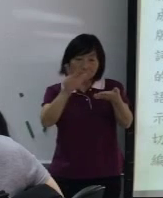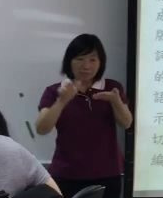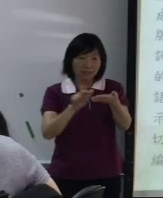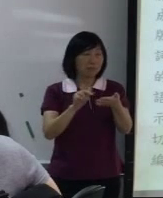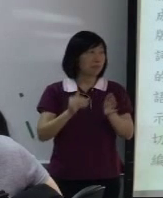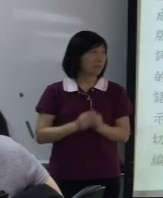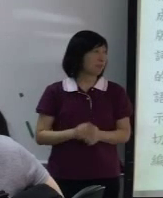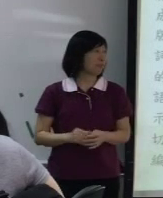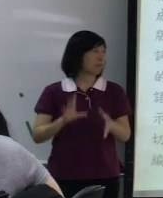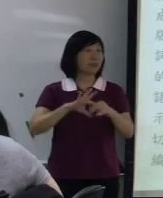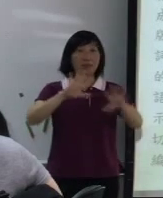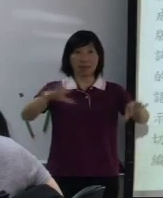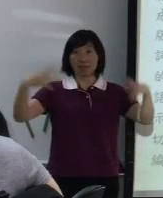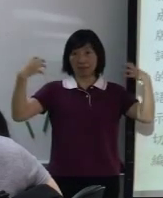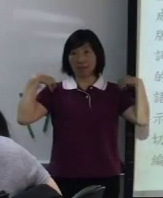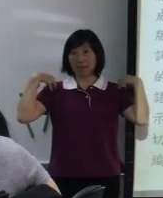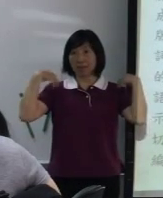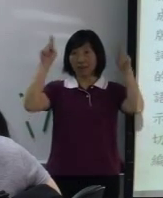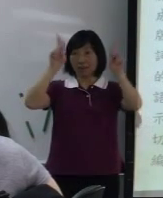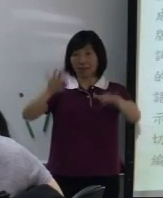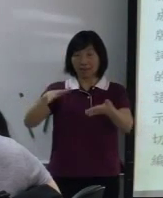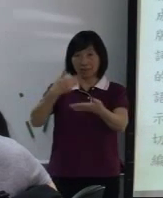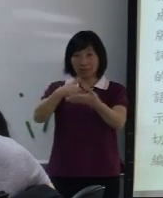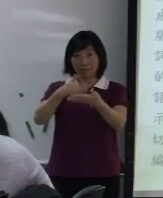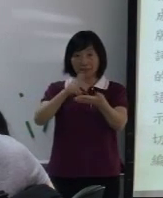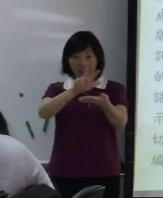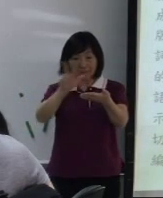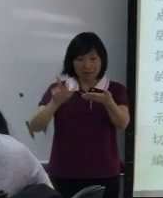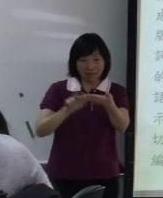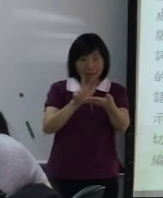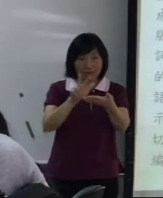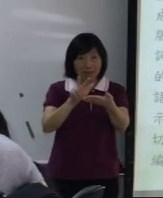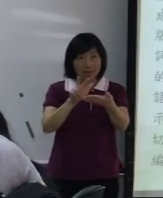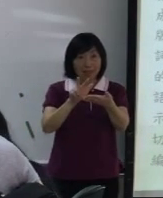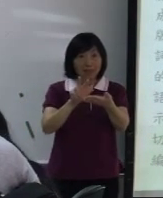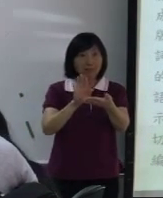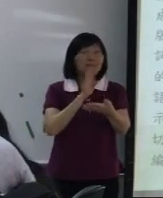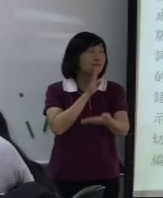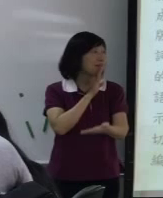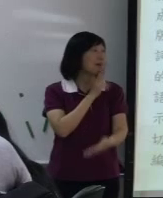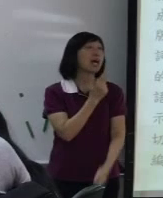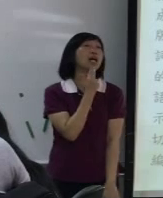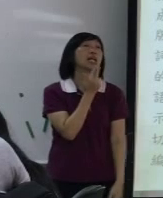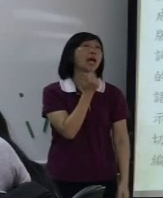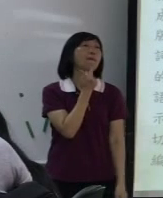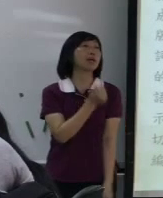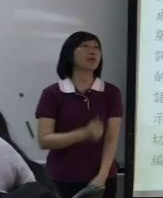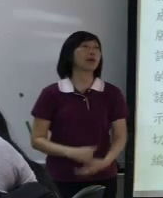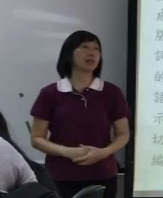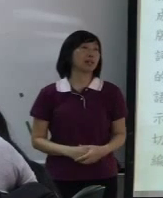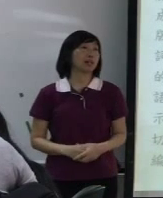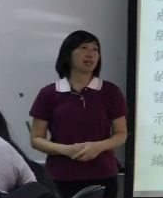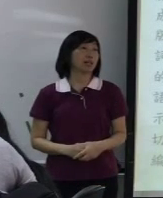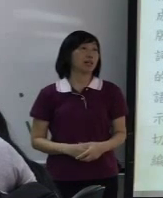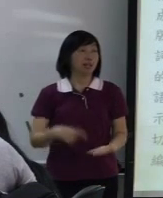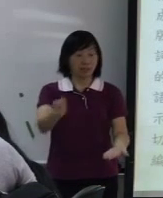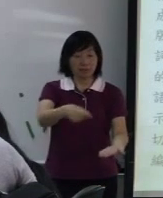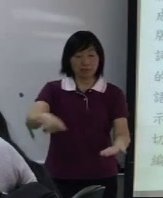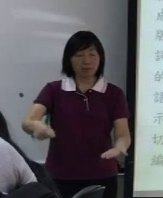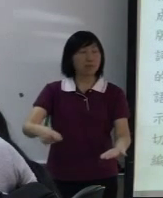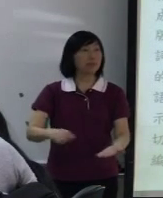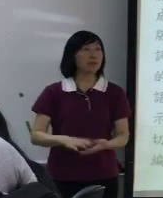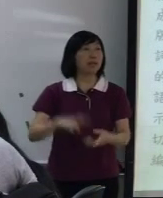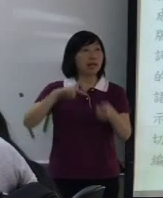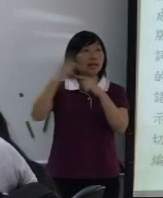任电脑绘图工作的赖敏辉先生跟他